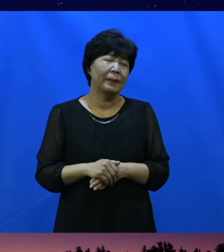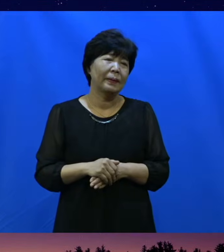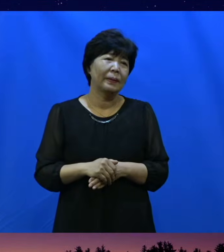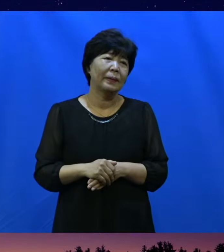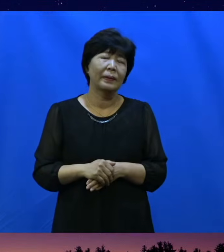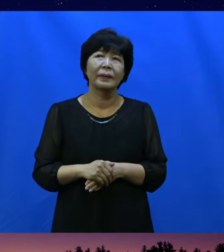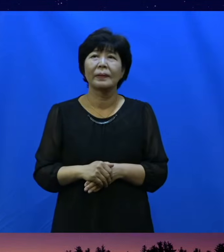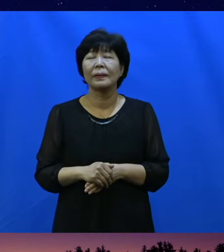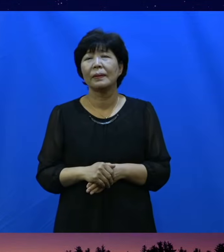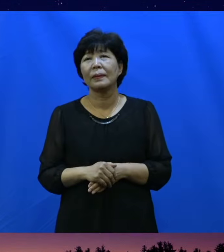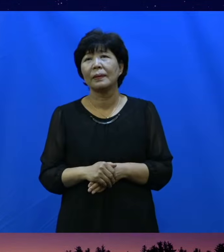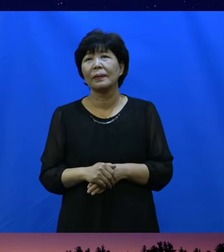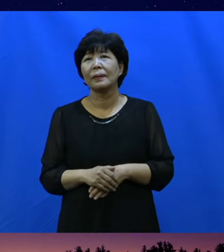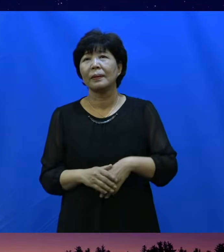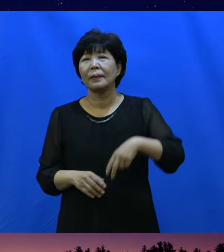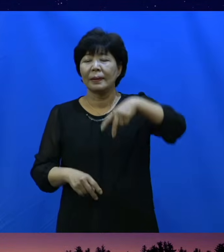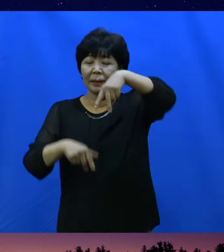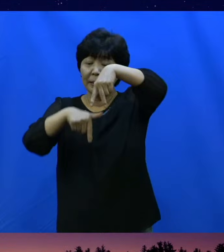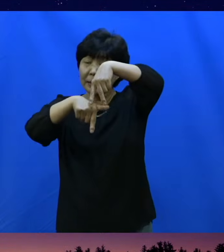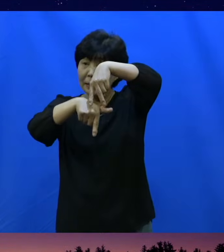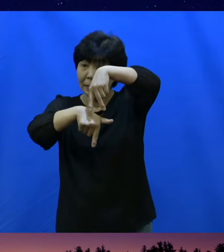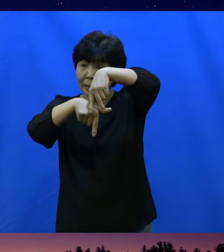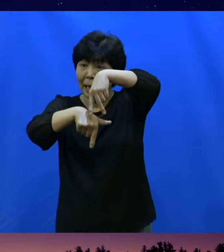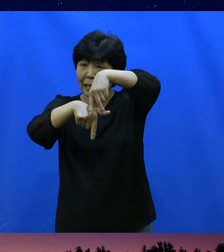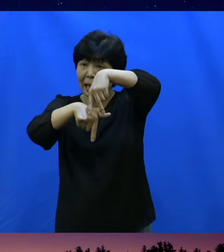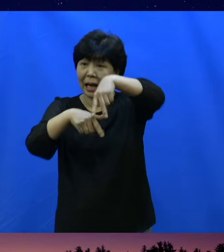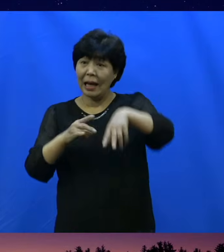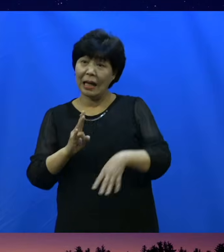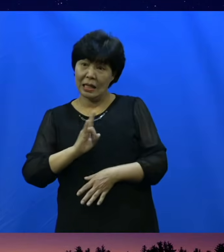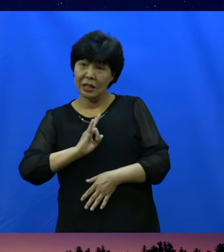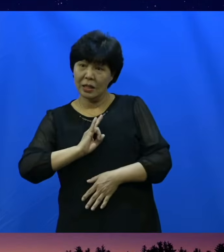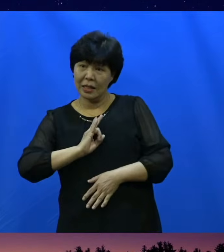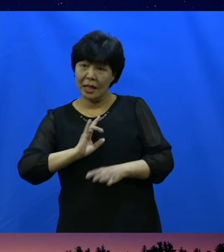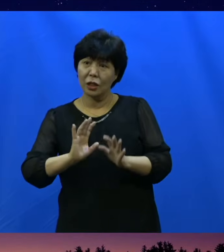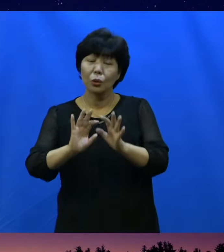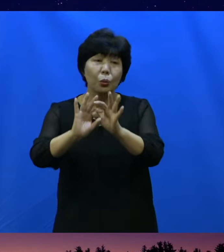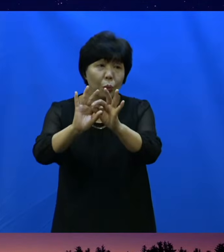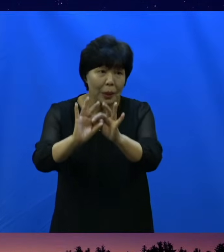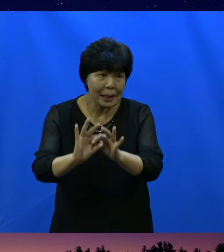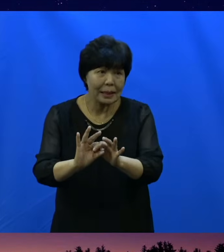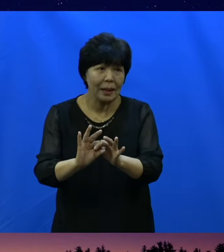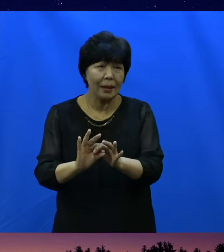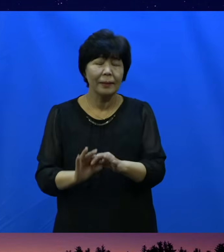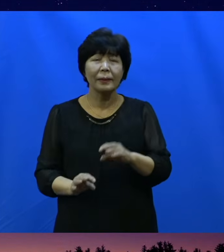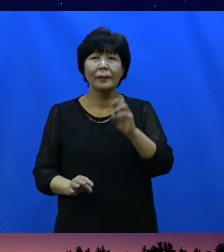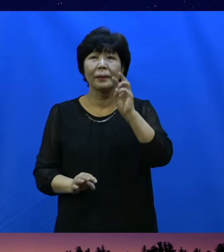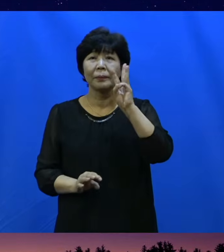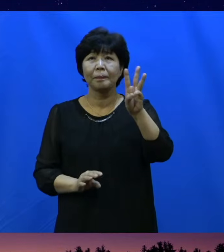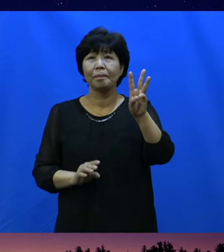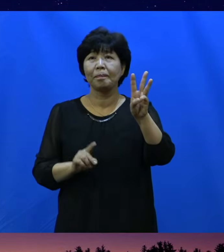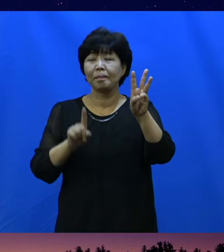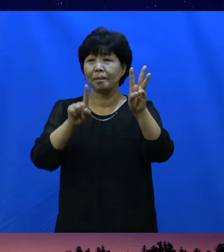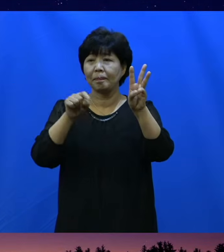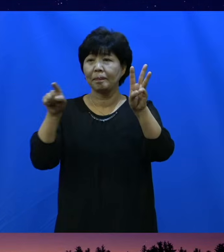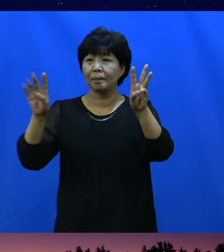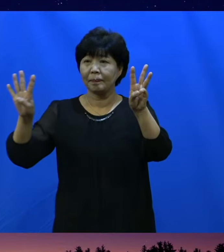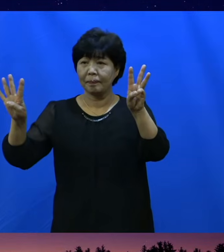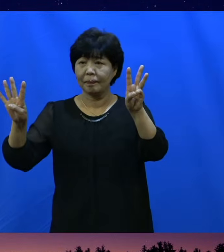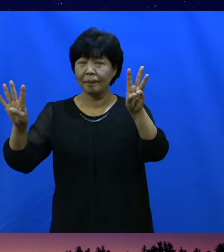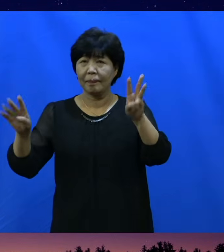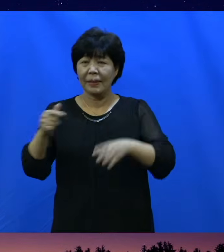여러분, 스가랴 선지자를 통해 중요한 진리를 우리가 보게 돼. 스가랴 3장 1절로 4절에 보면 이런 말씀이 있어요.